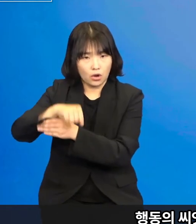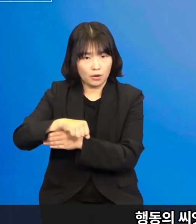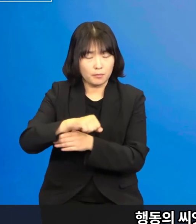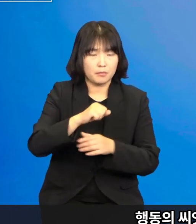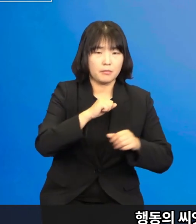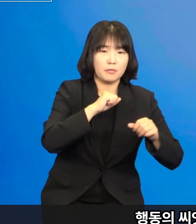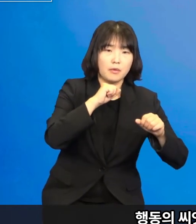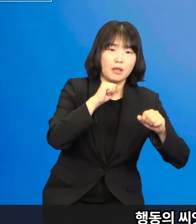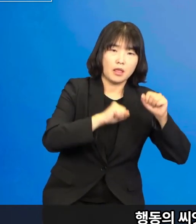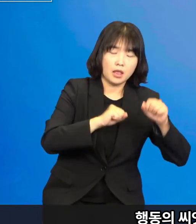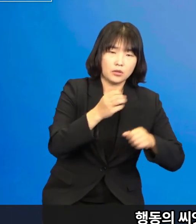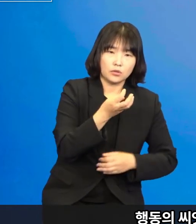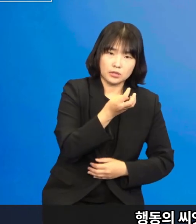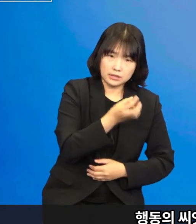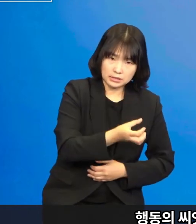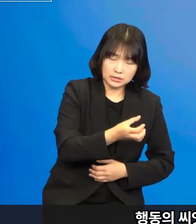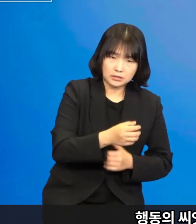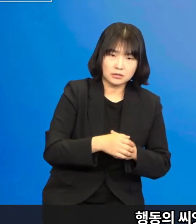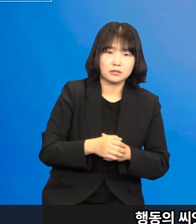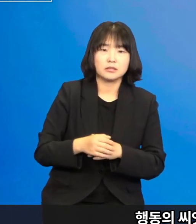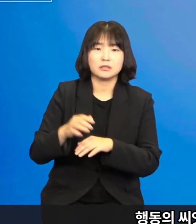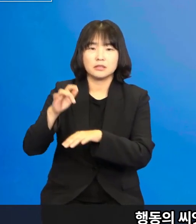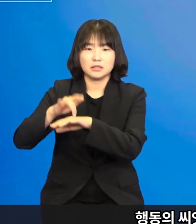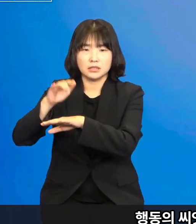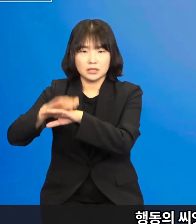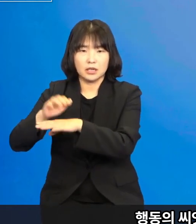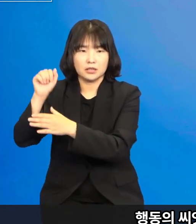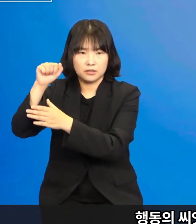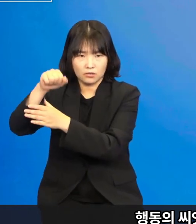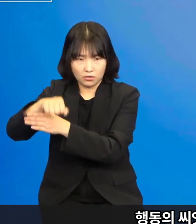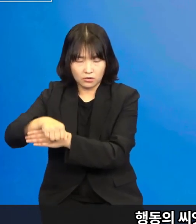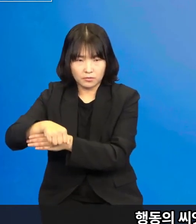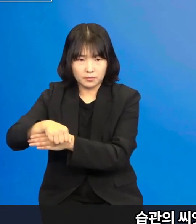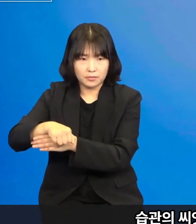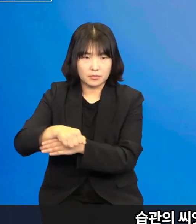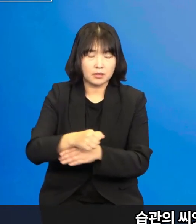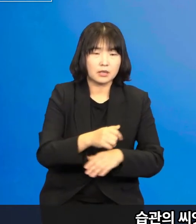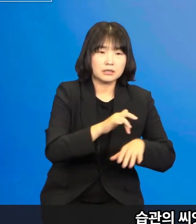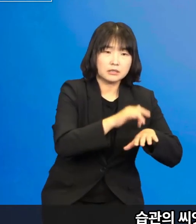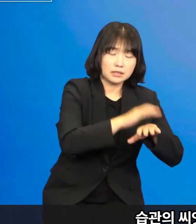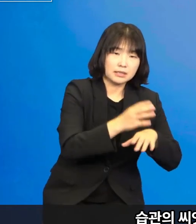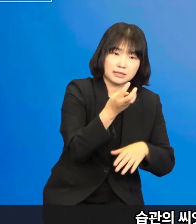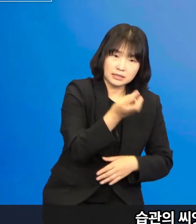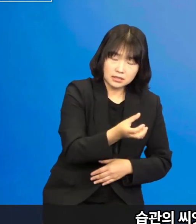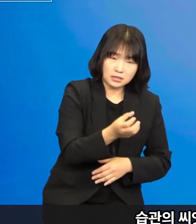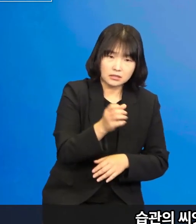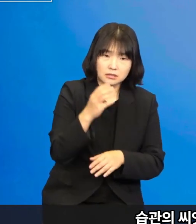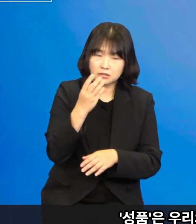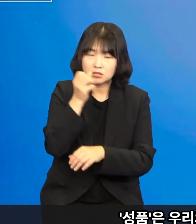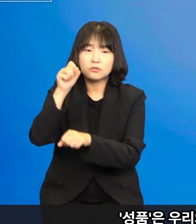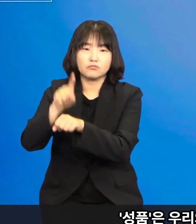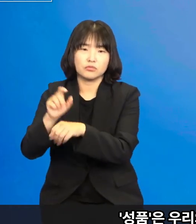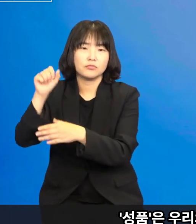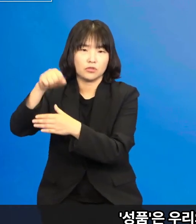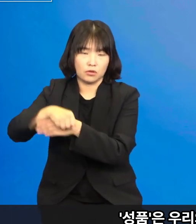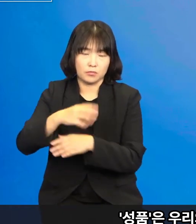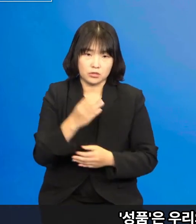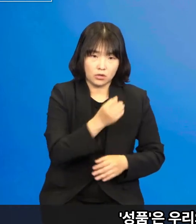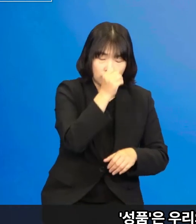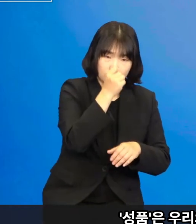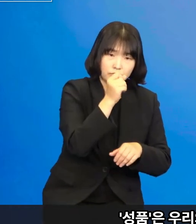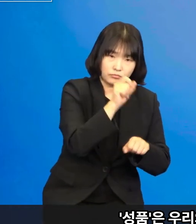생각의 씨앗은 행동의 열매를 낳고, 행동의 씨앗은 습관의 열매를, 습관의 씨앗은 성품의 열매를, 성품은